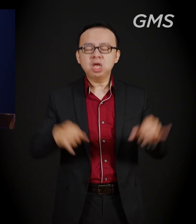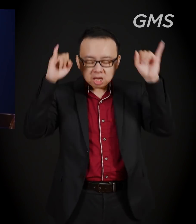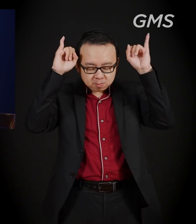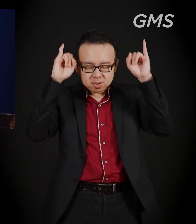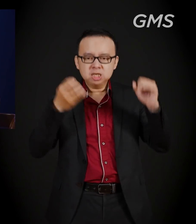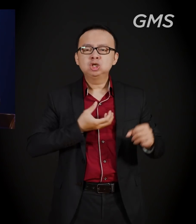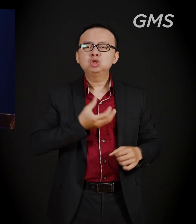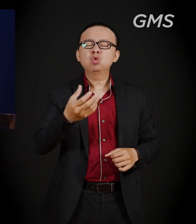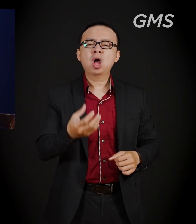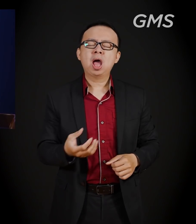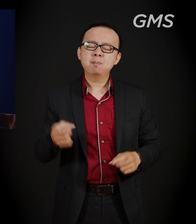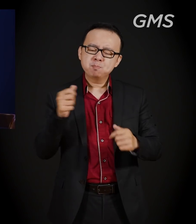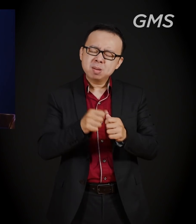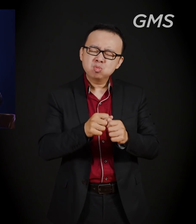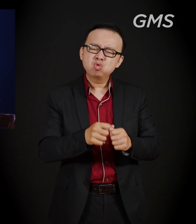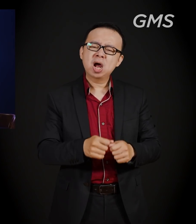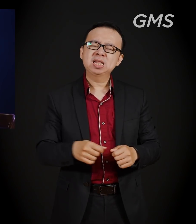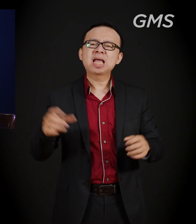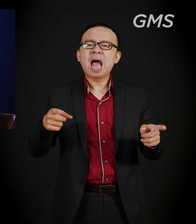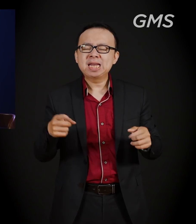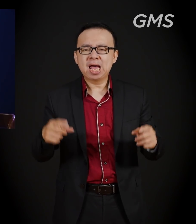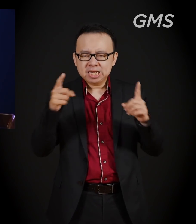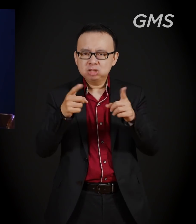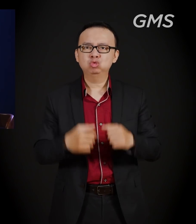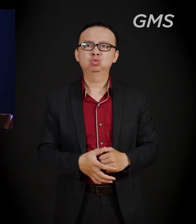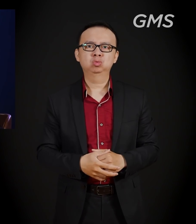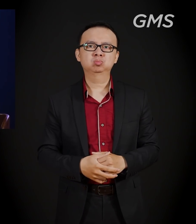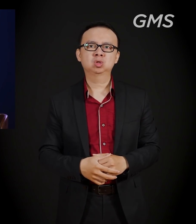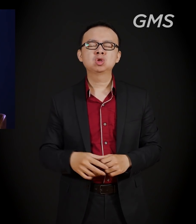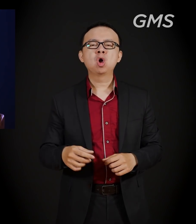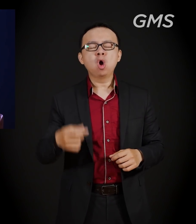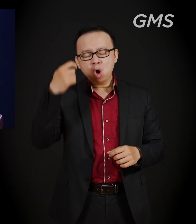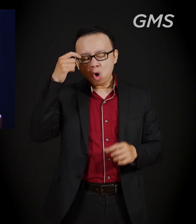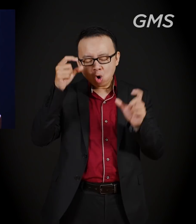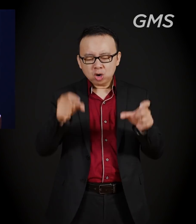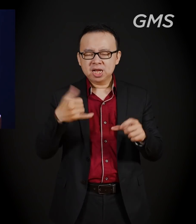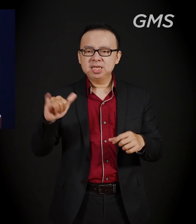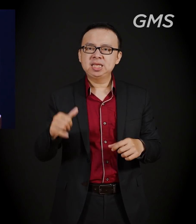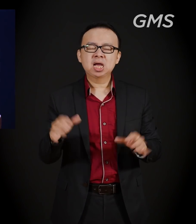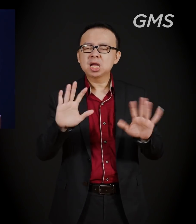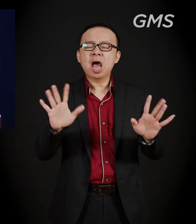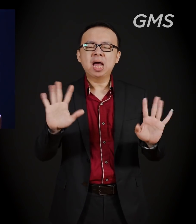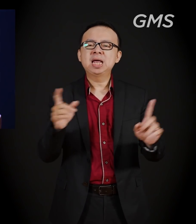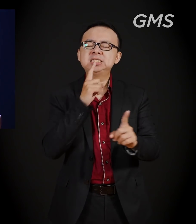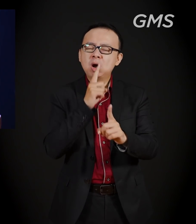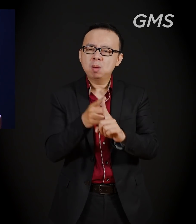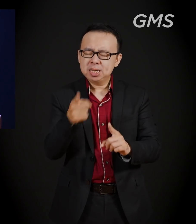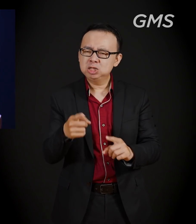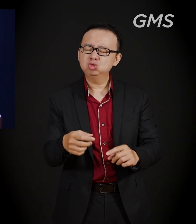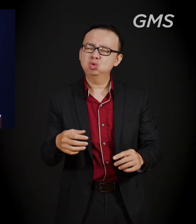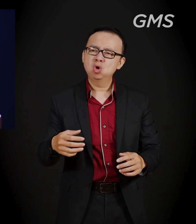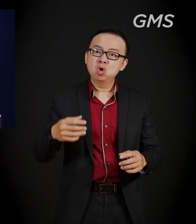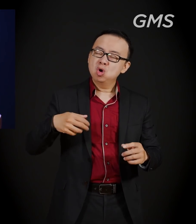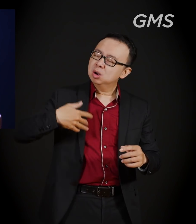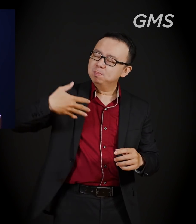Sehingga kita gak punya jawaban. Orang yang gak punya jawaban akan stres. Orang yang gak punya jawaban akan lari ke narkoba. Orang yang gak punya jawaban akan